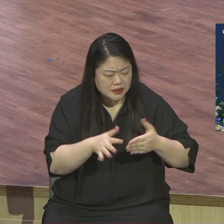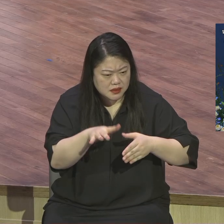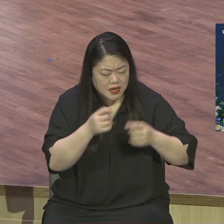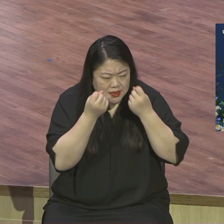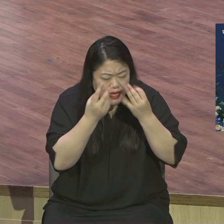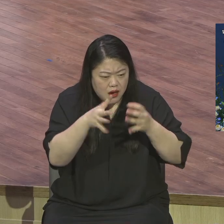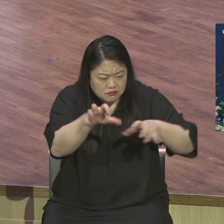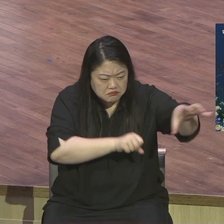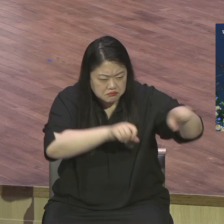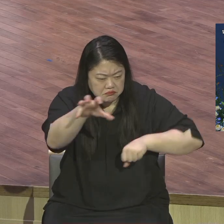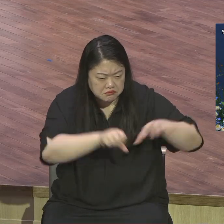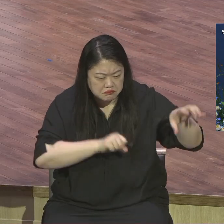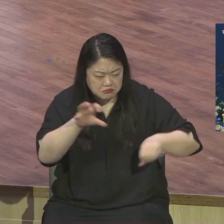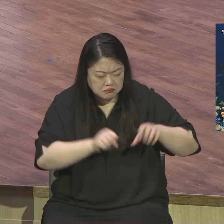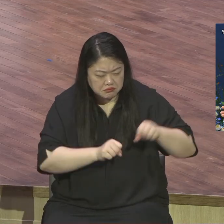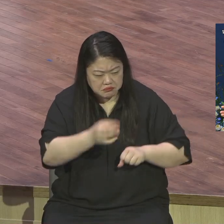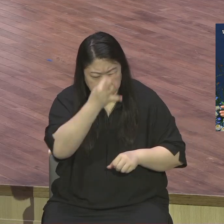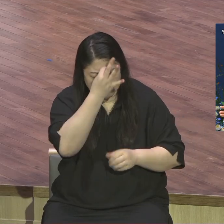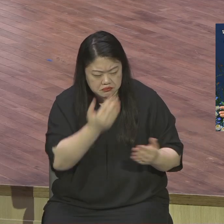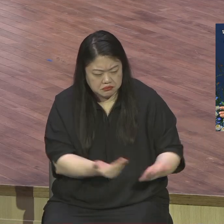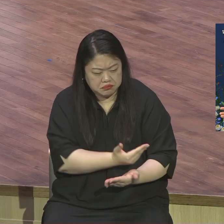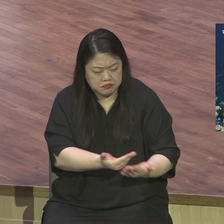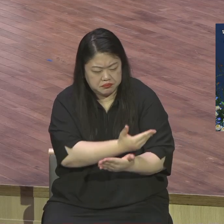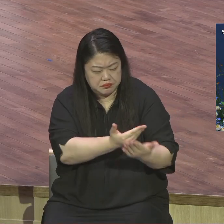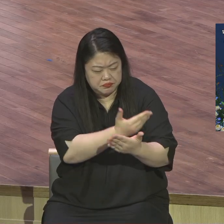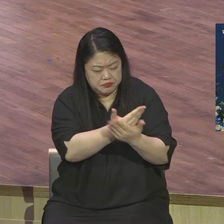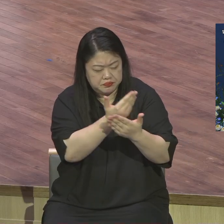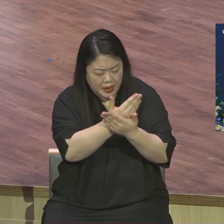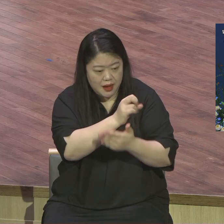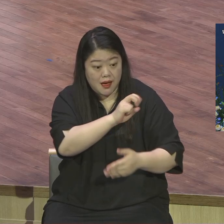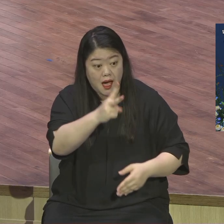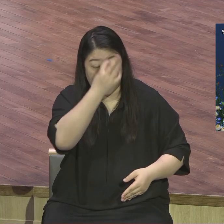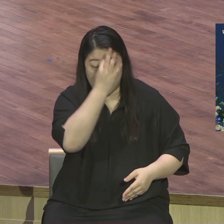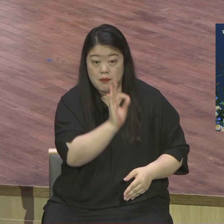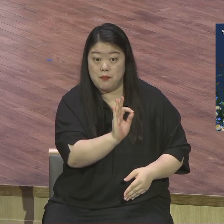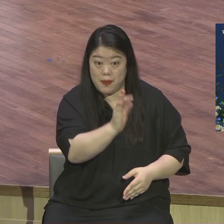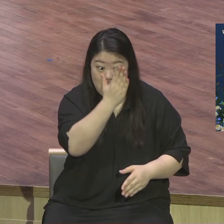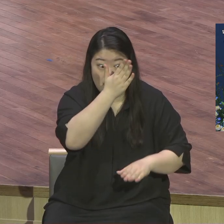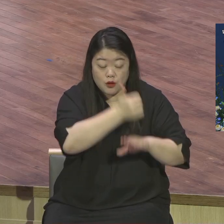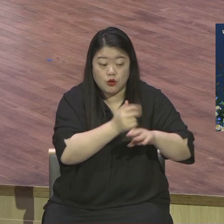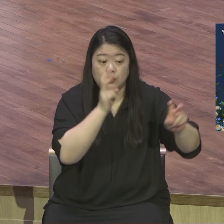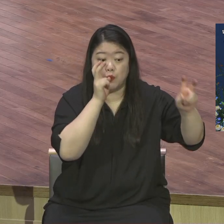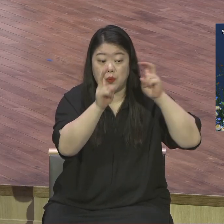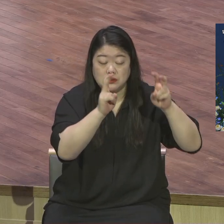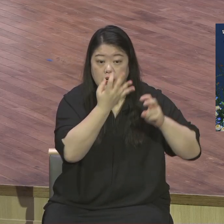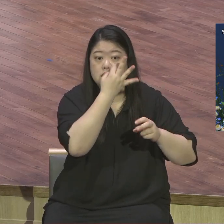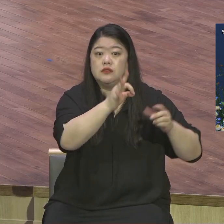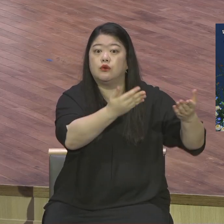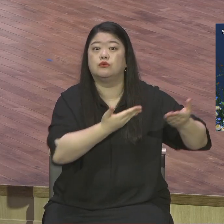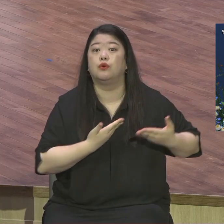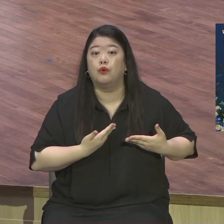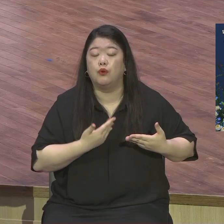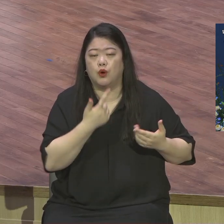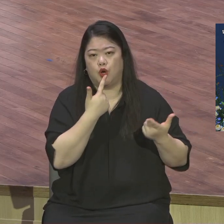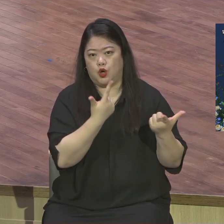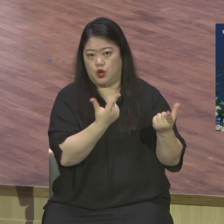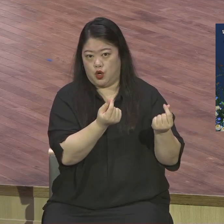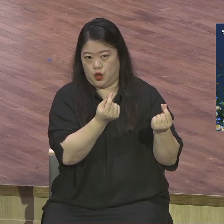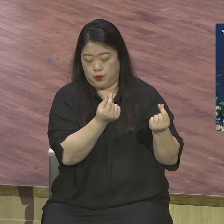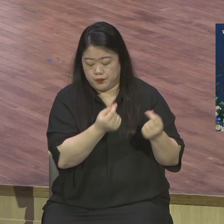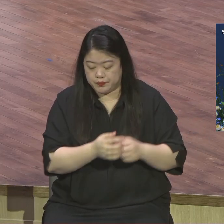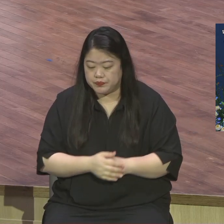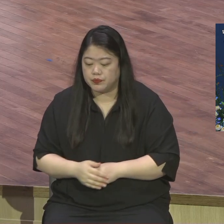영접 훈련도 지속적으로 지속적으로 이렇게 될 때 현장에서 주도적으로